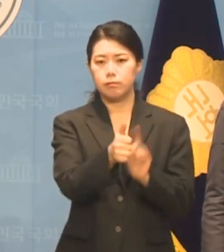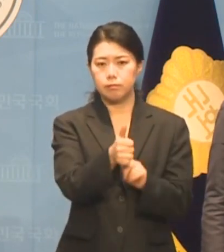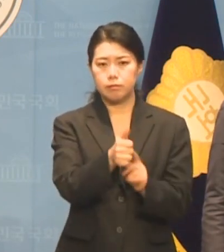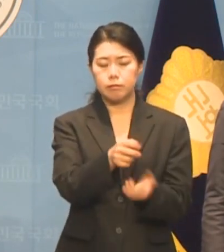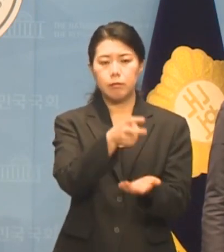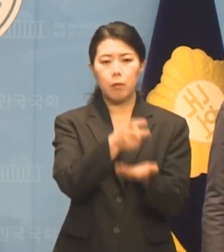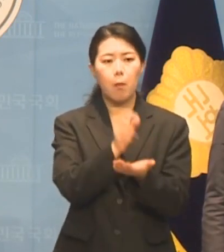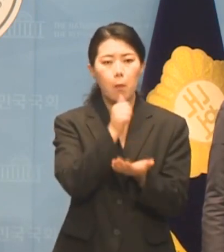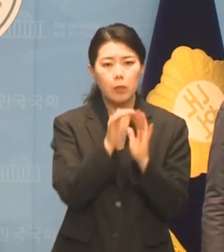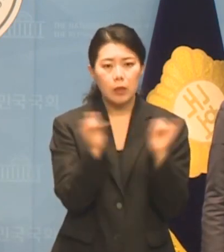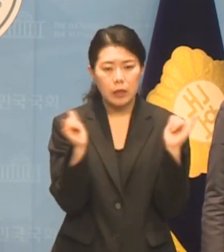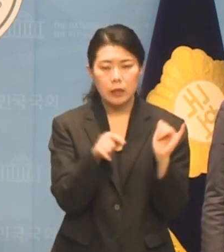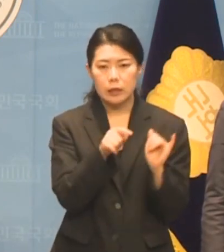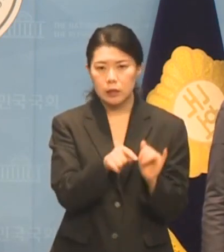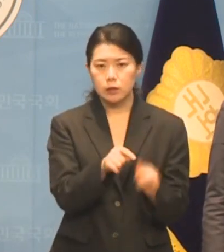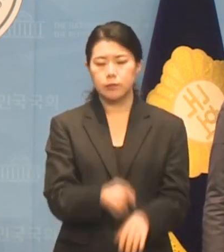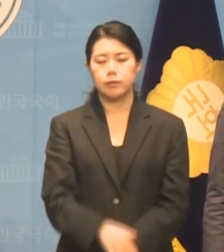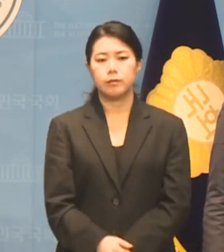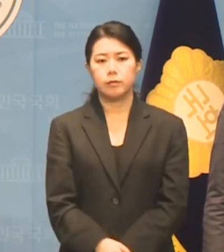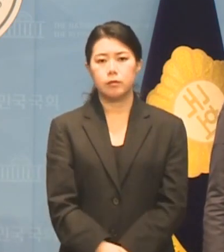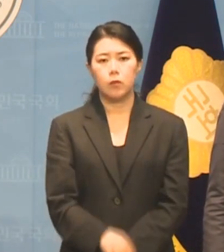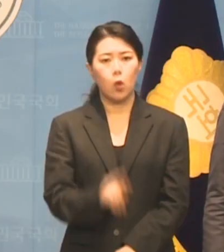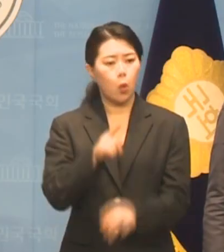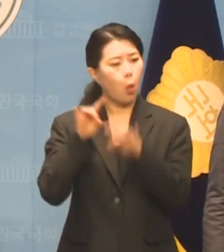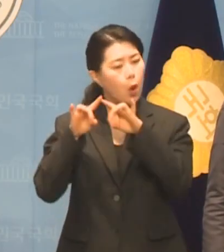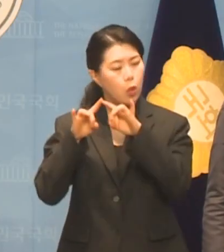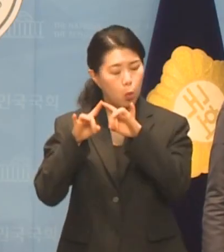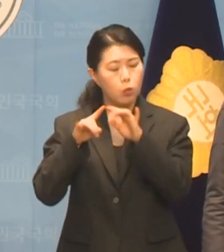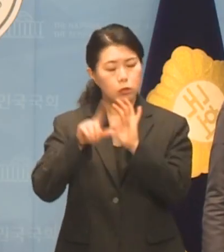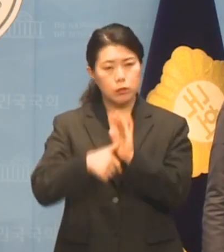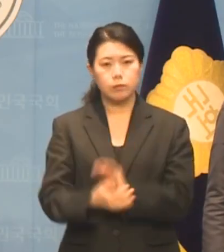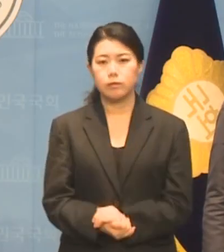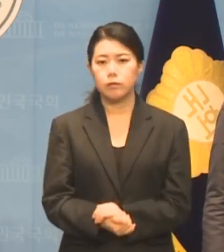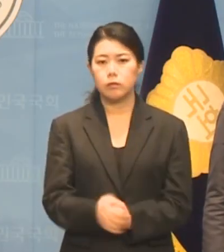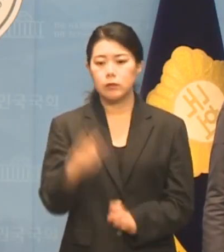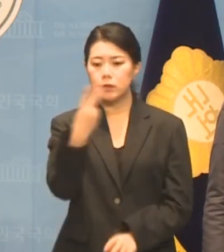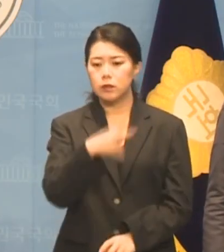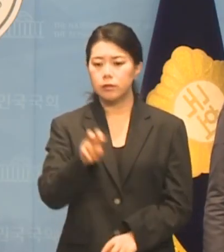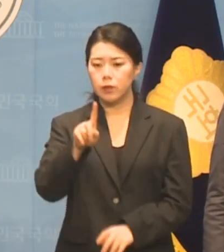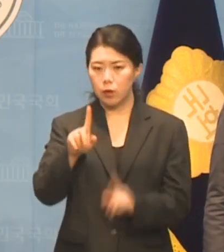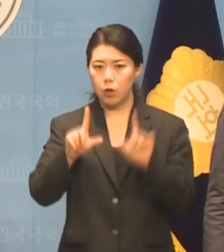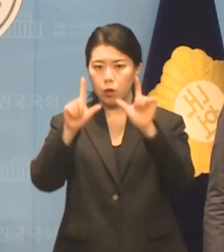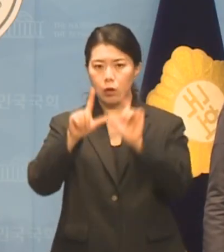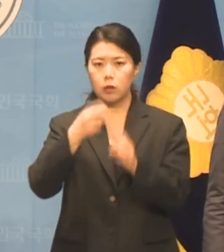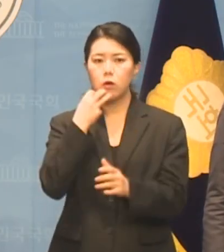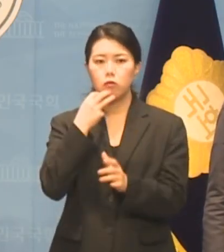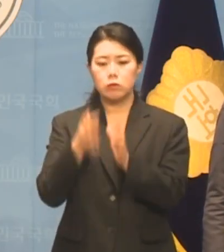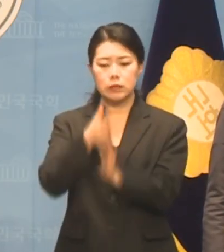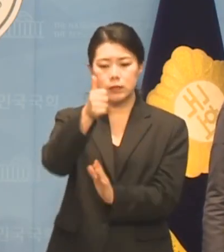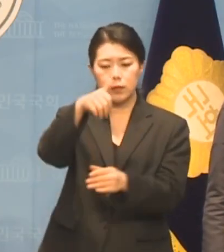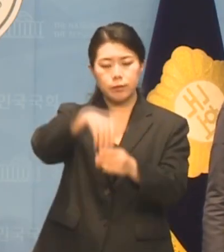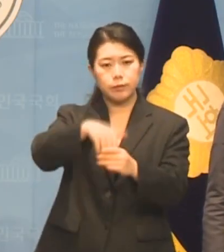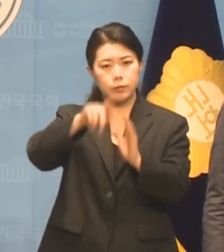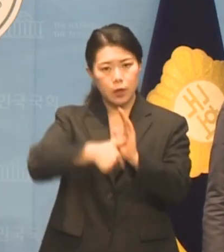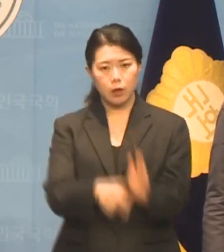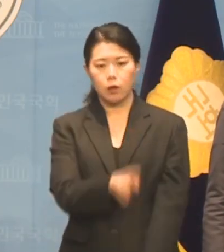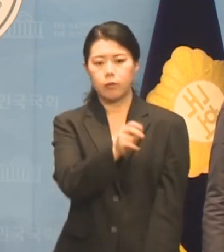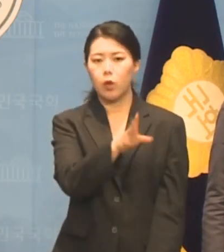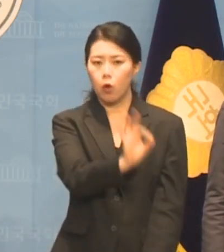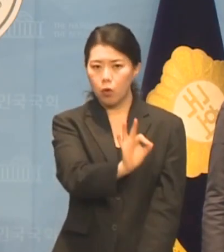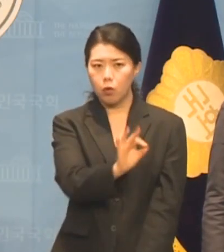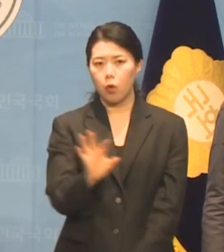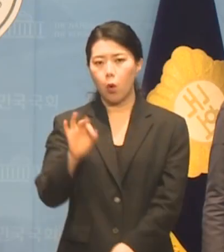여태영 변호사가 한 라디오 방송에서 2021년 서울시장 보궐선거 당시 명태균